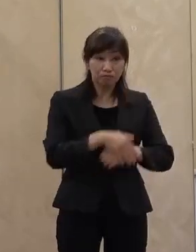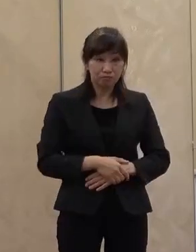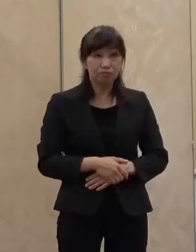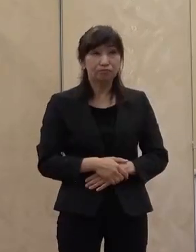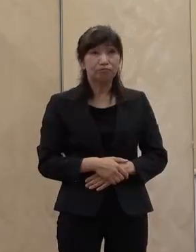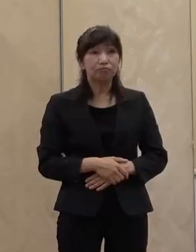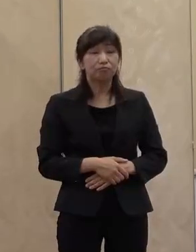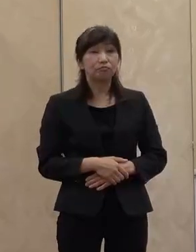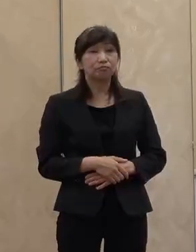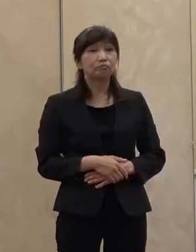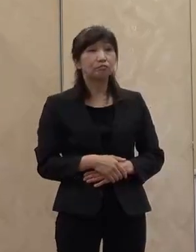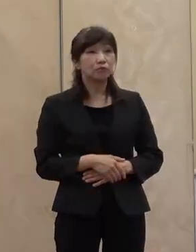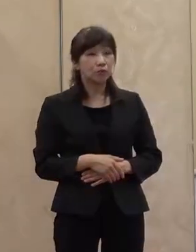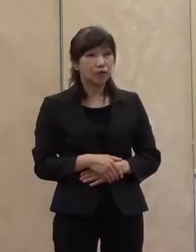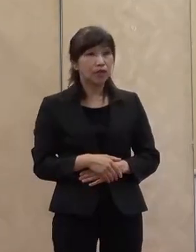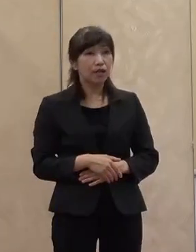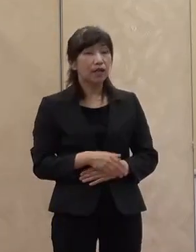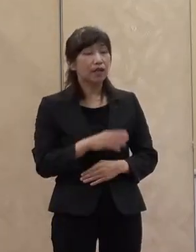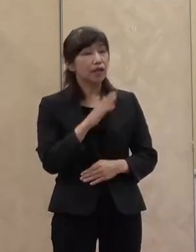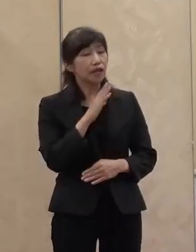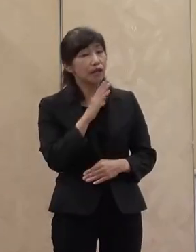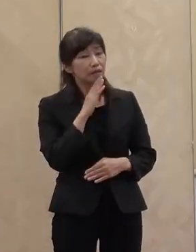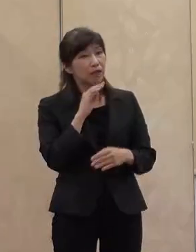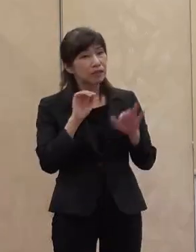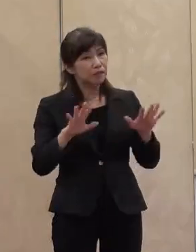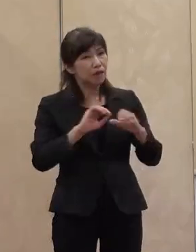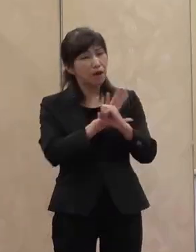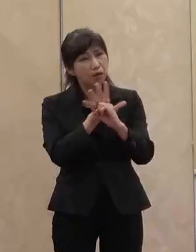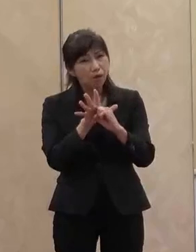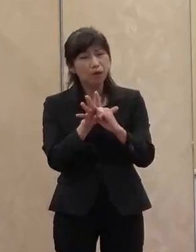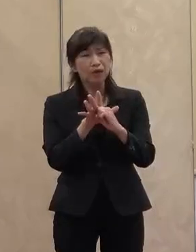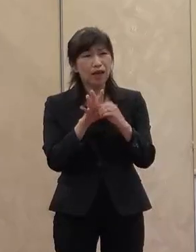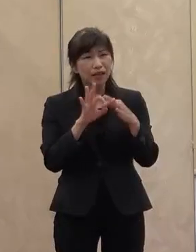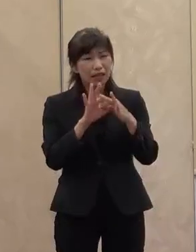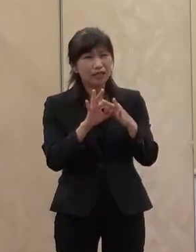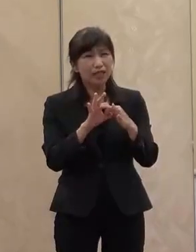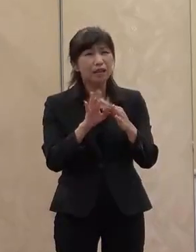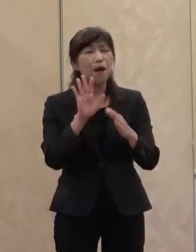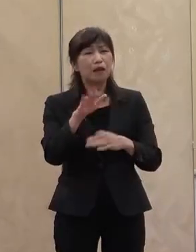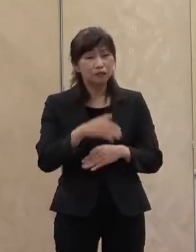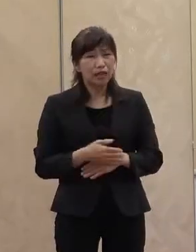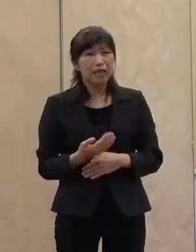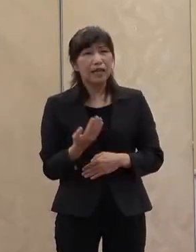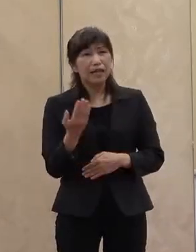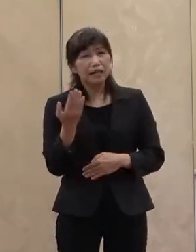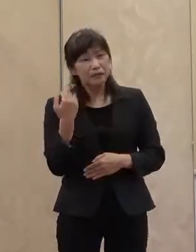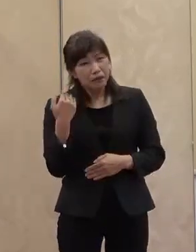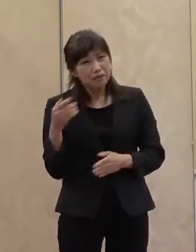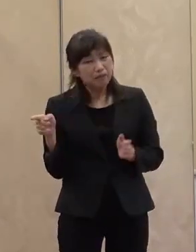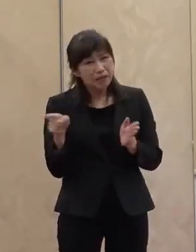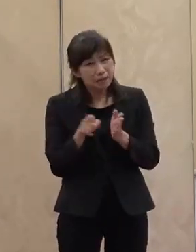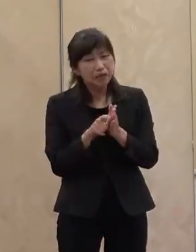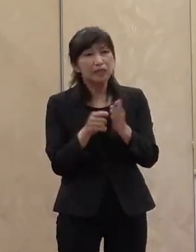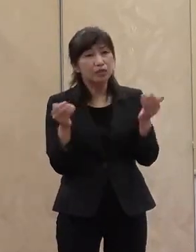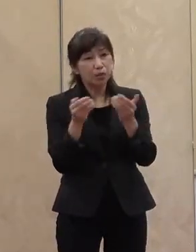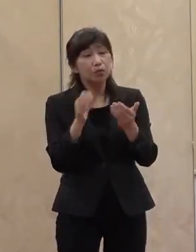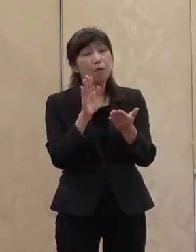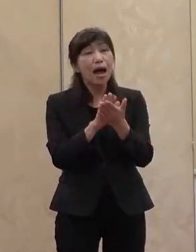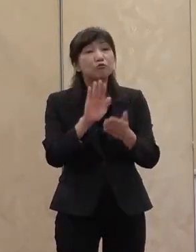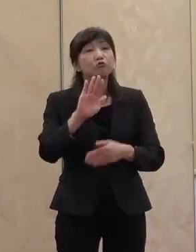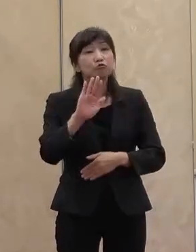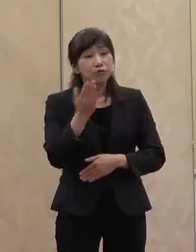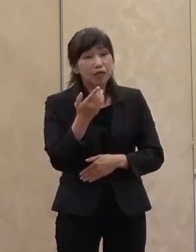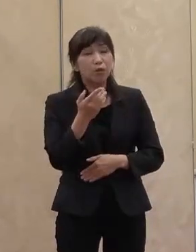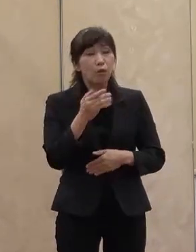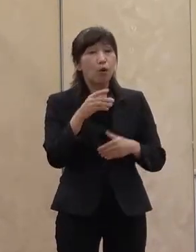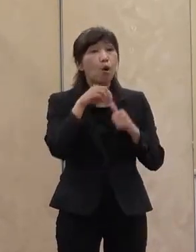も僕らが言ってるのは、やっぱりもうこういうコロナの時期なんでね、まあ、当然今までの事業もあるけども、雇用を生み出すっていうのはもともと民間人材